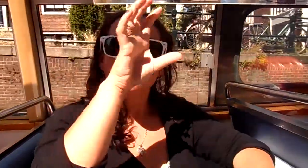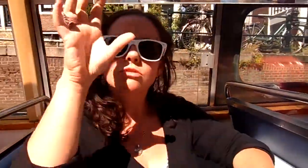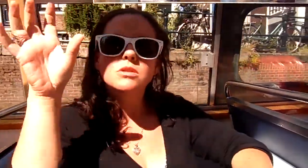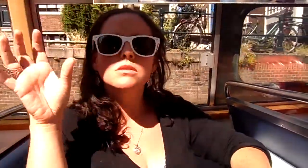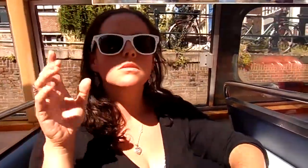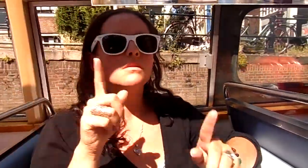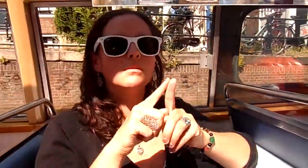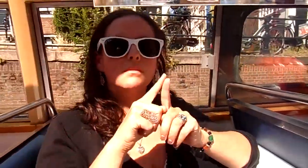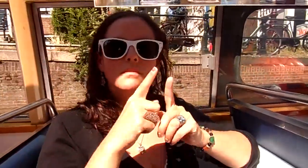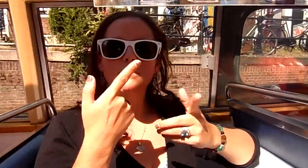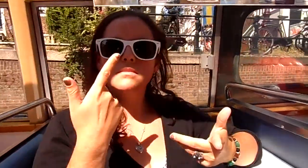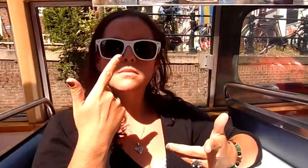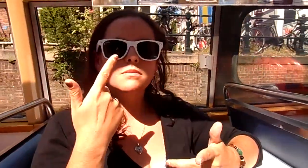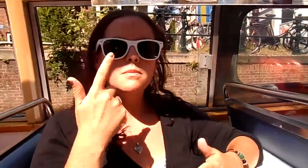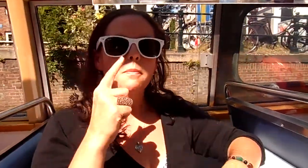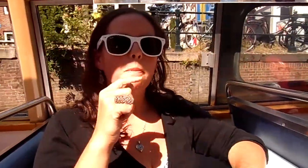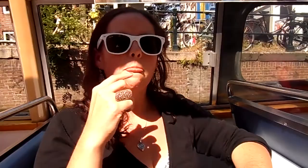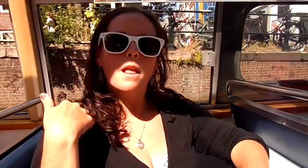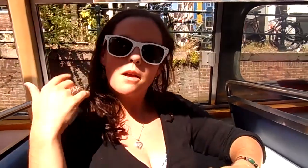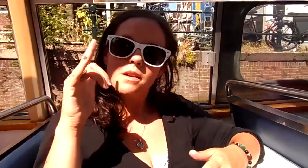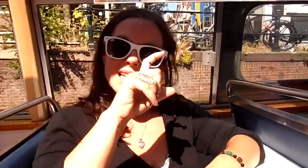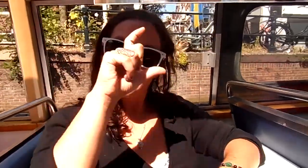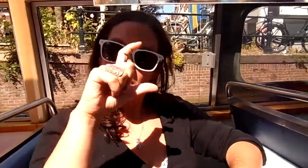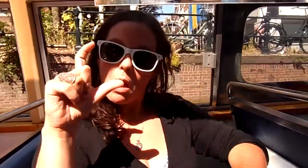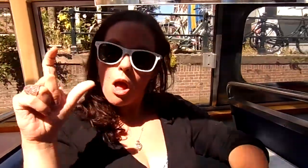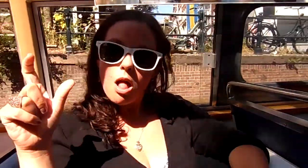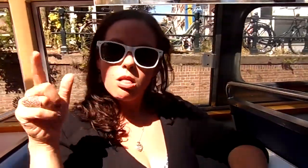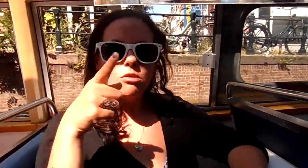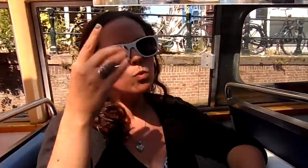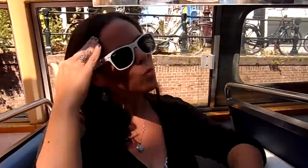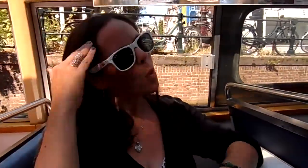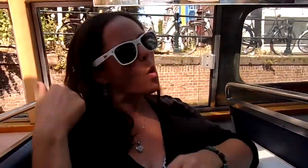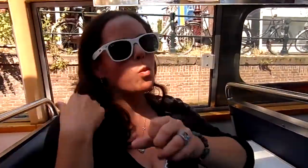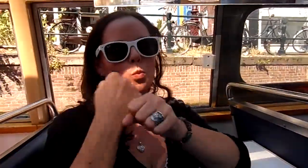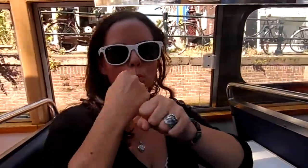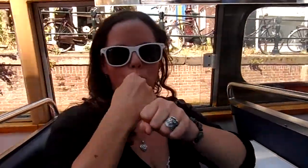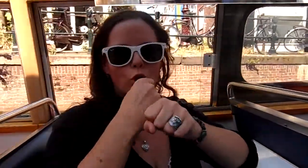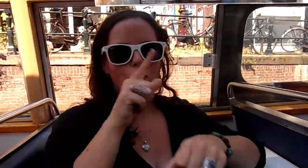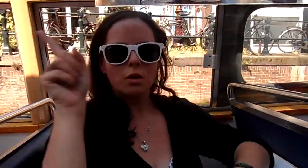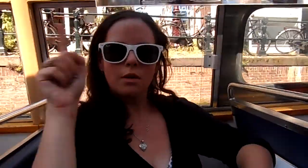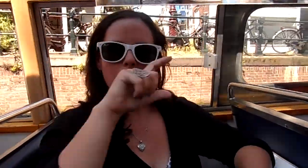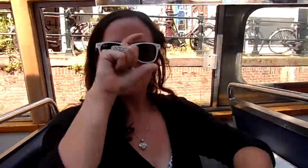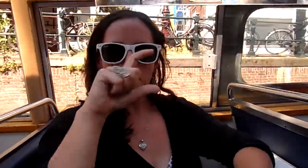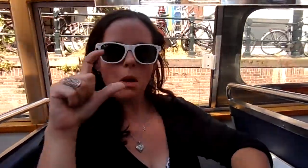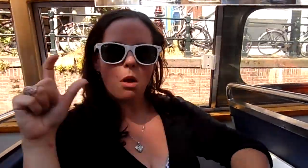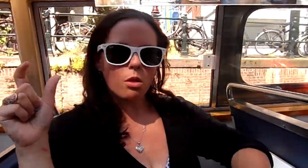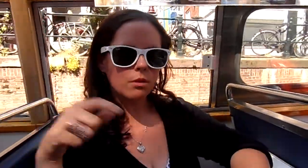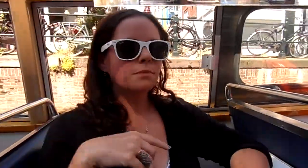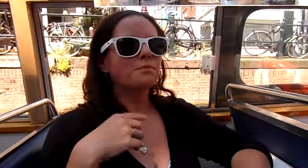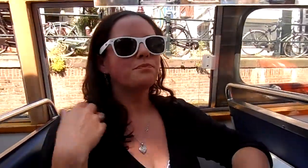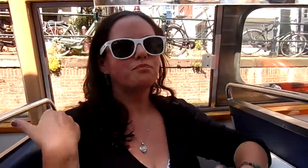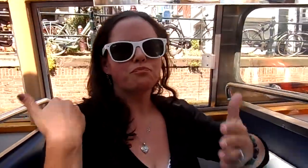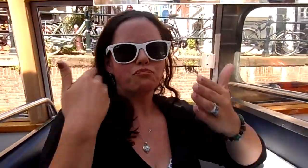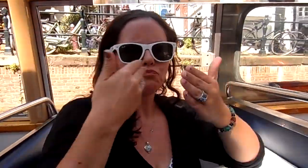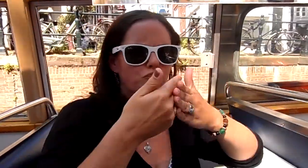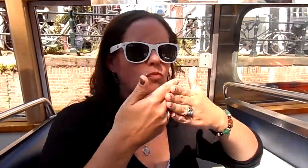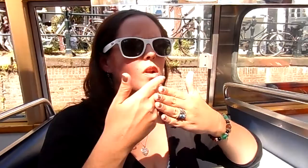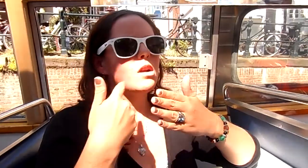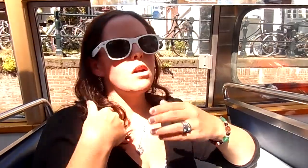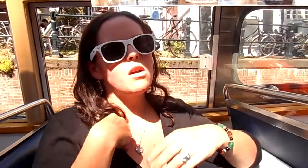voyez, chaque maison est équipée d'une écoperche au sommet de la façade. Les portes et les escaliers des maisons étant